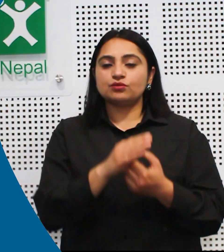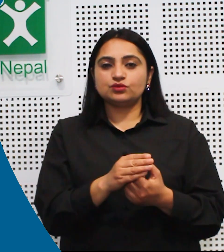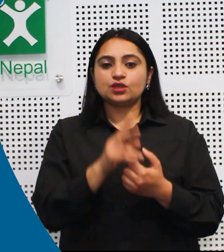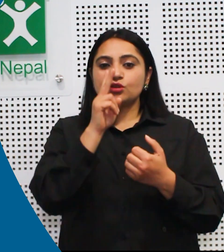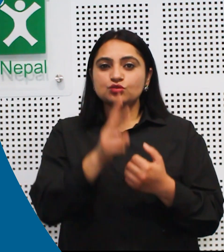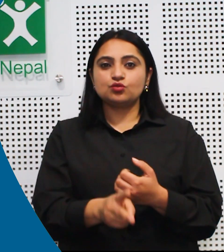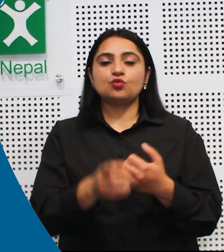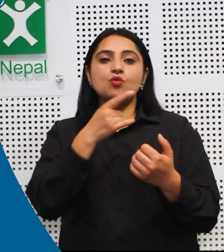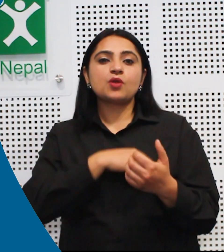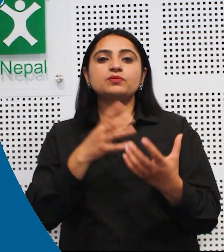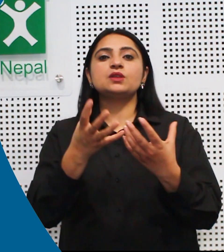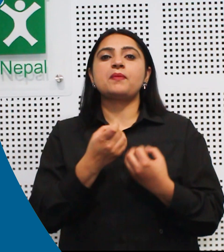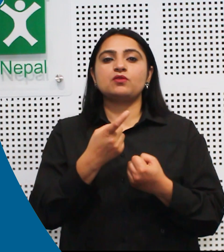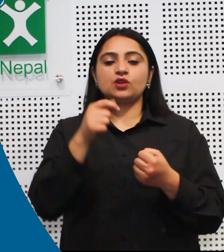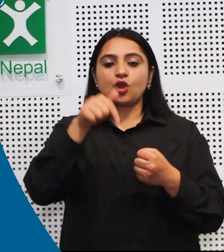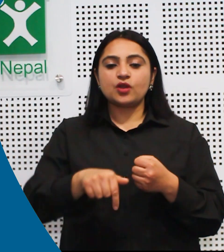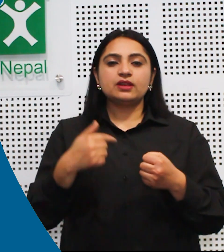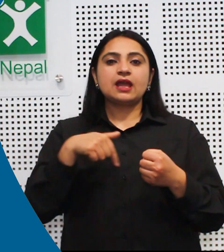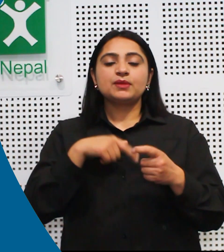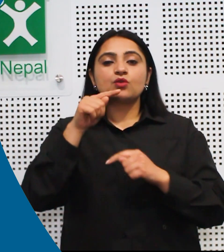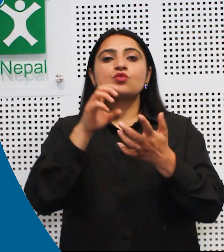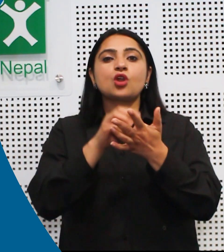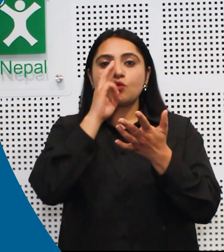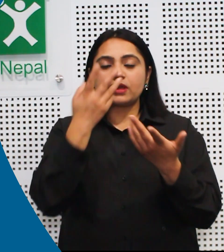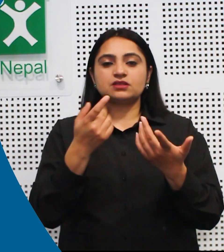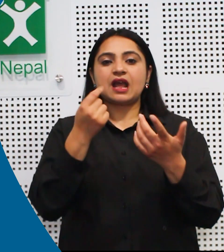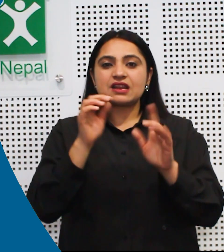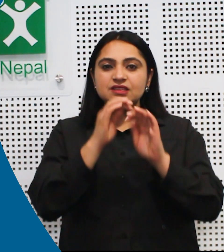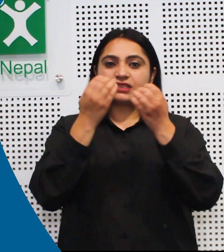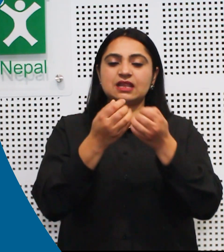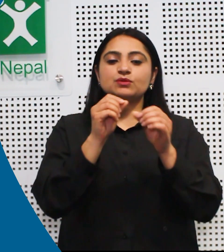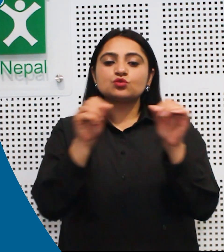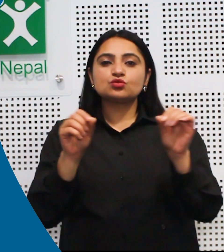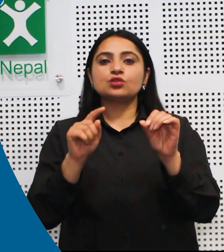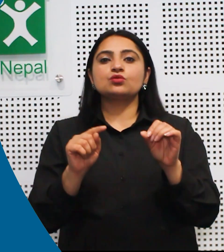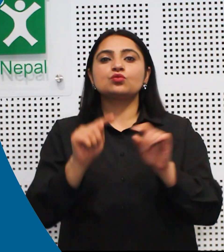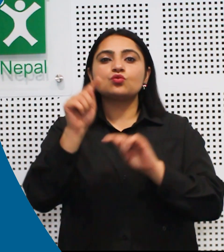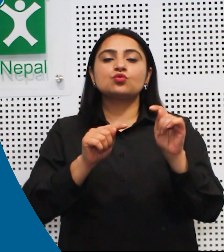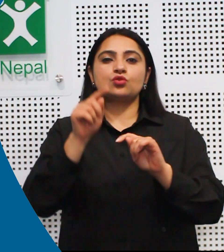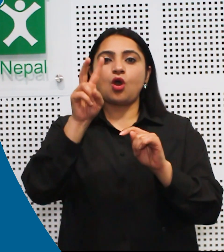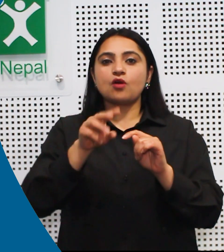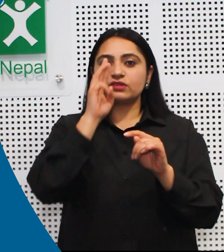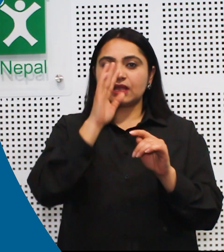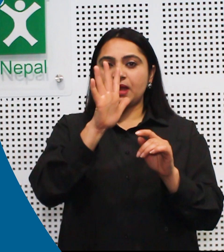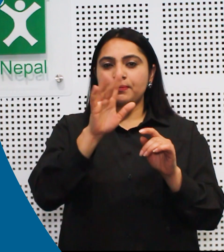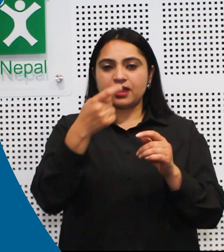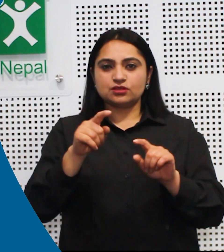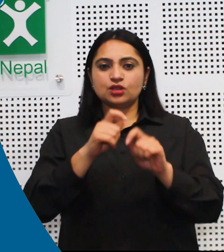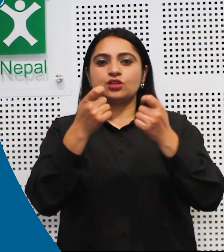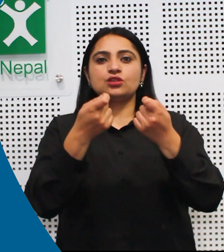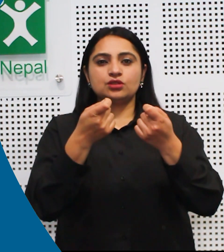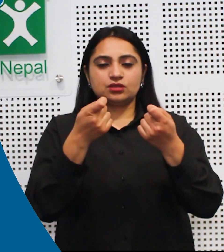हामी कुन ठाउँमा छौँ त हैन हाम्रो आर्थिक सामाजिक परिसूचकहरू कस्तो अवस्थामा छ भनेर 5 वटा क्षेत्रका विभिन्न